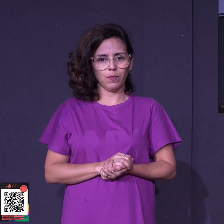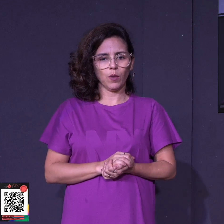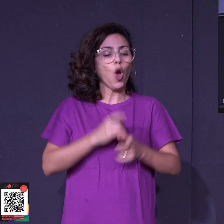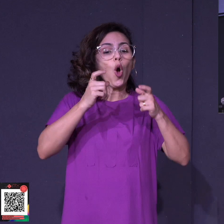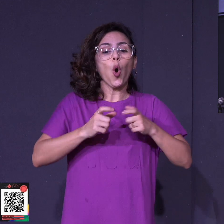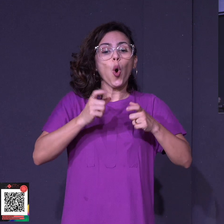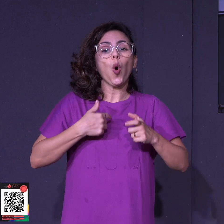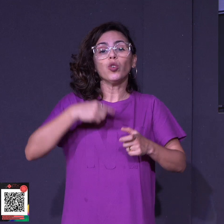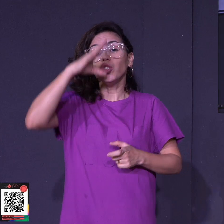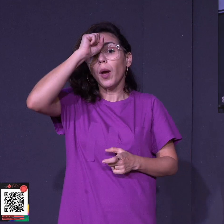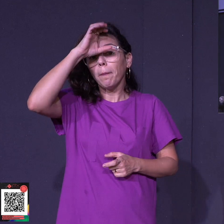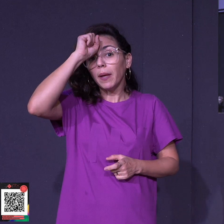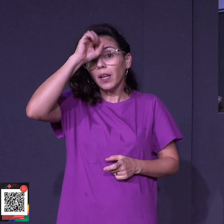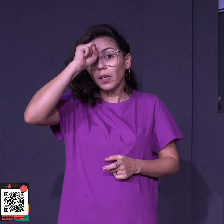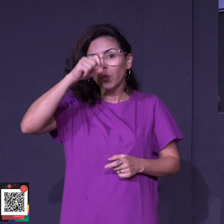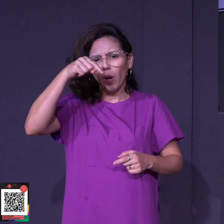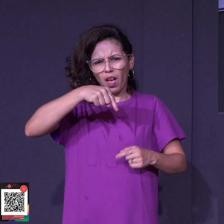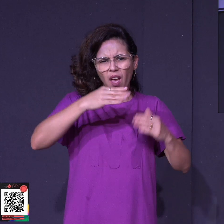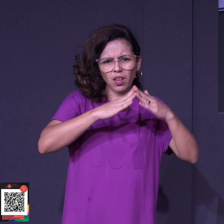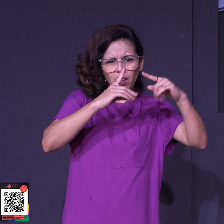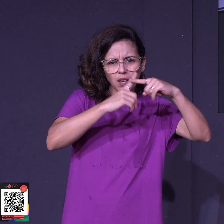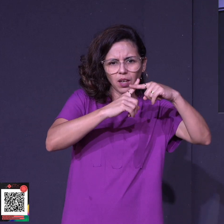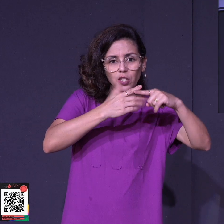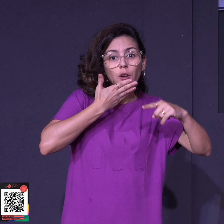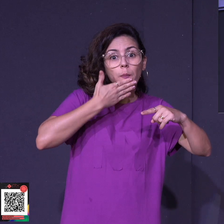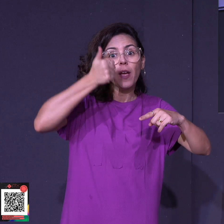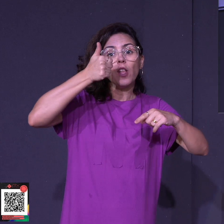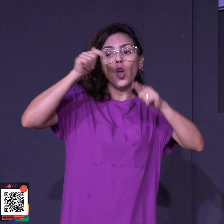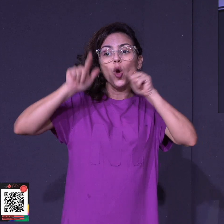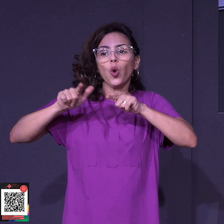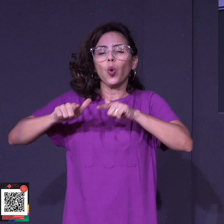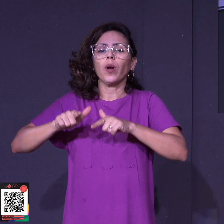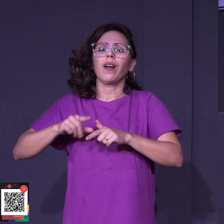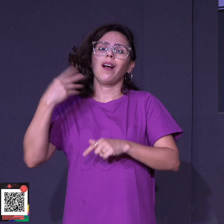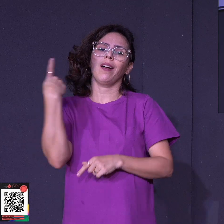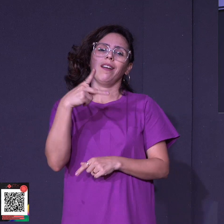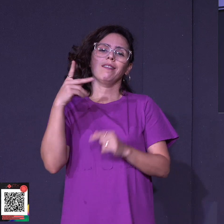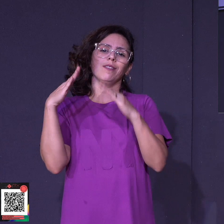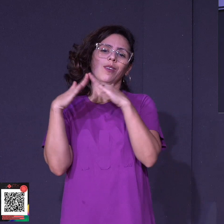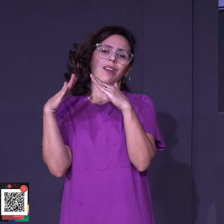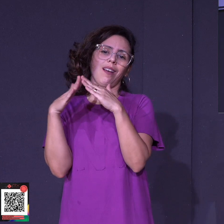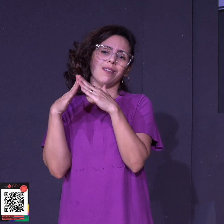O melhor laboratório para isso é a sua casa.